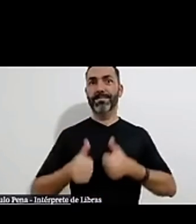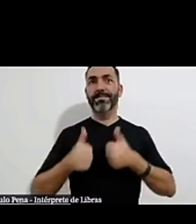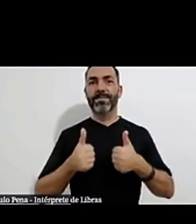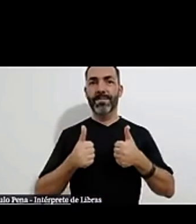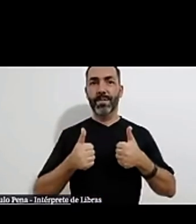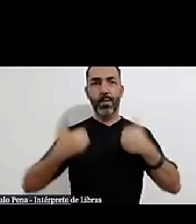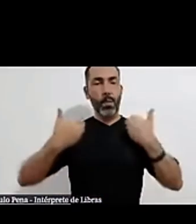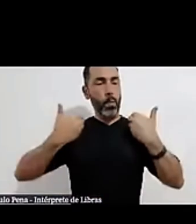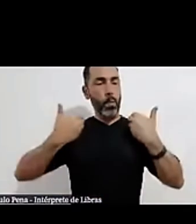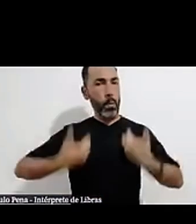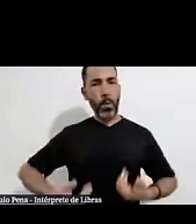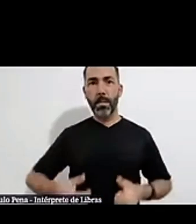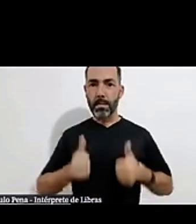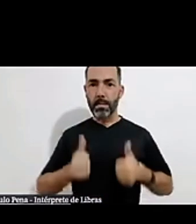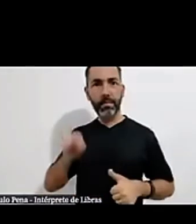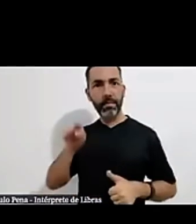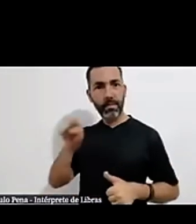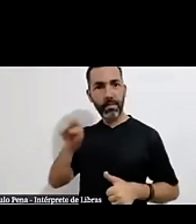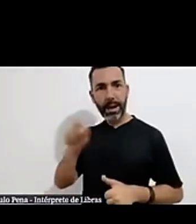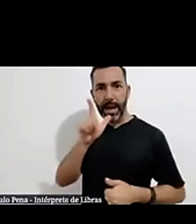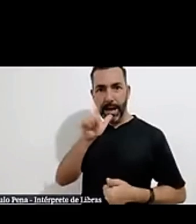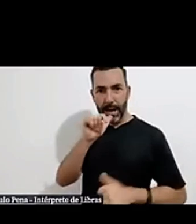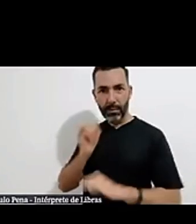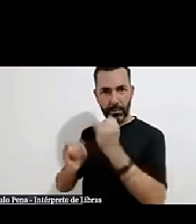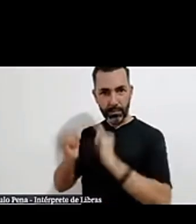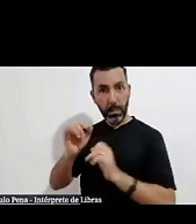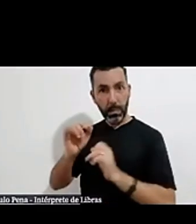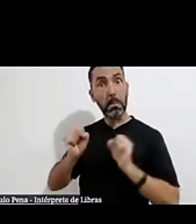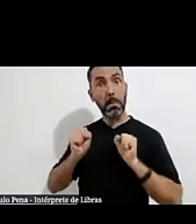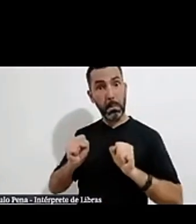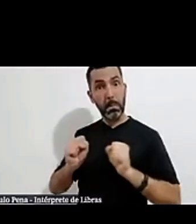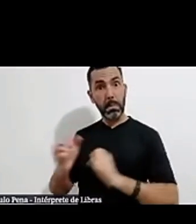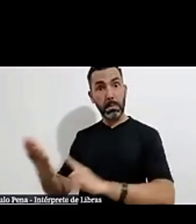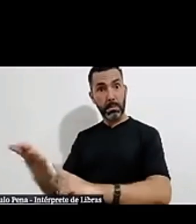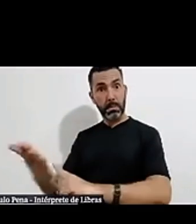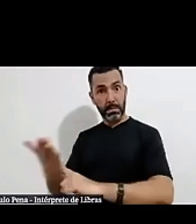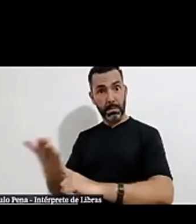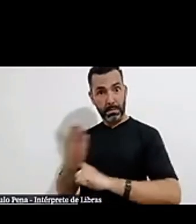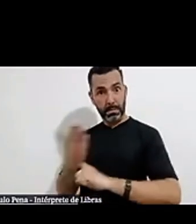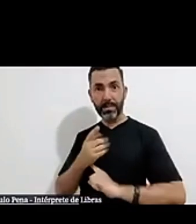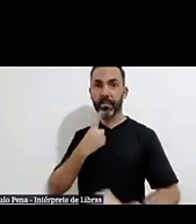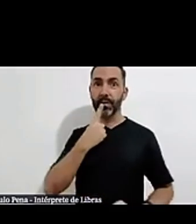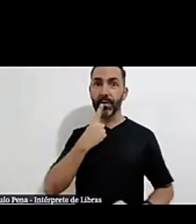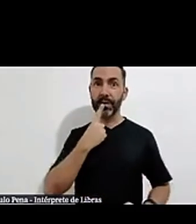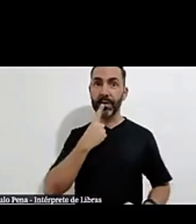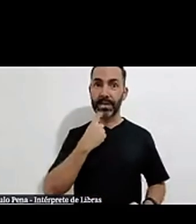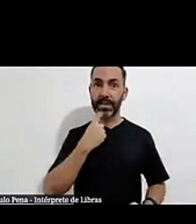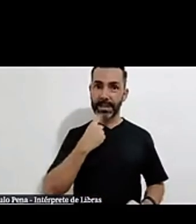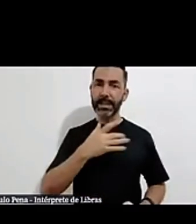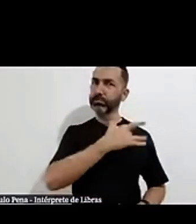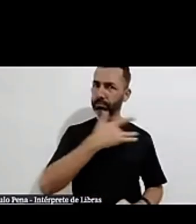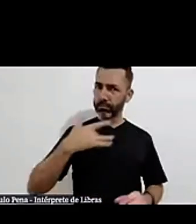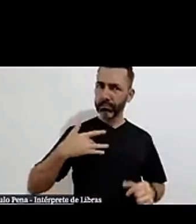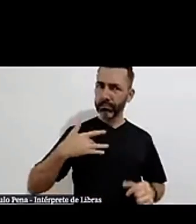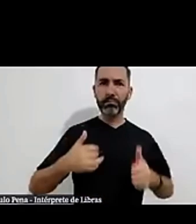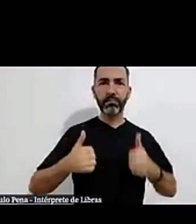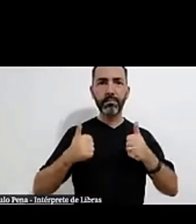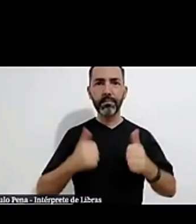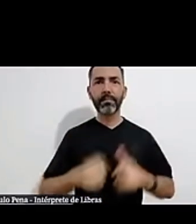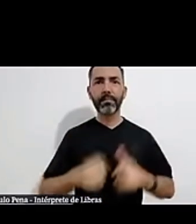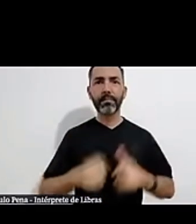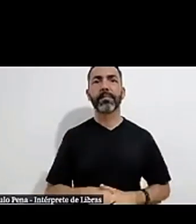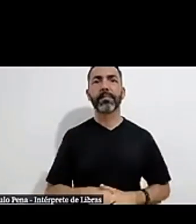manter, né, o sangue numa situação bem sadia, bem saudável, né? Evitando a formação